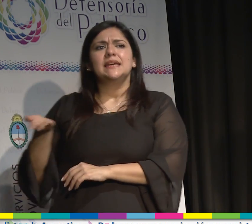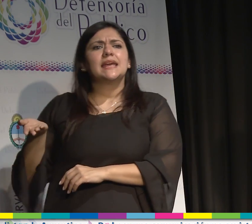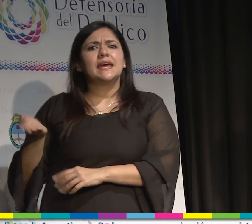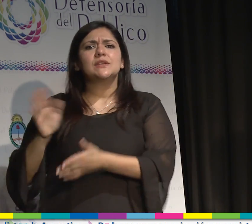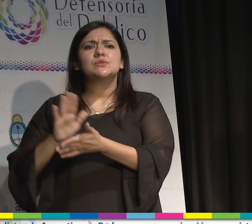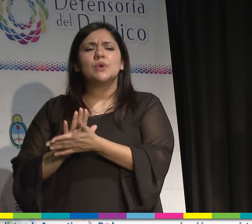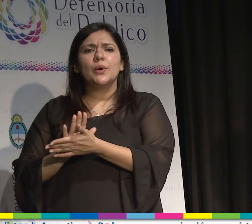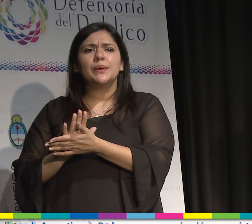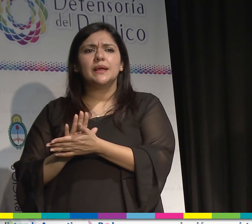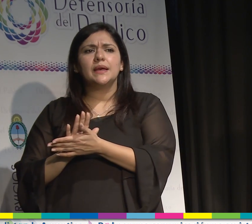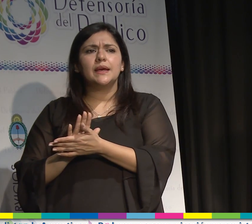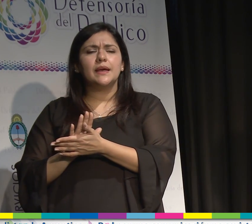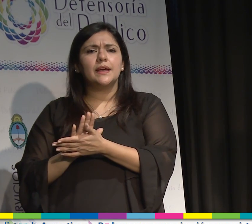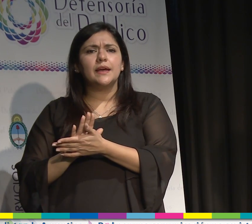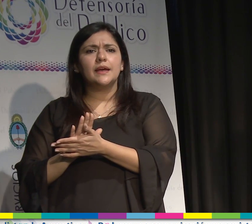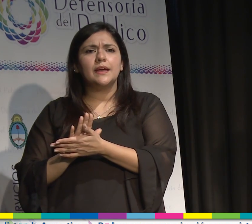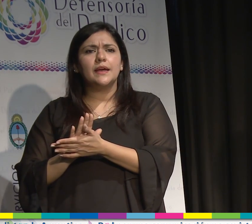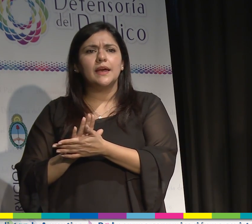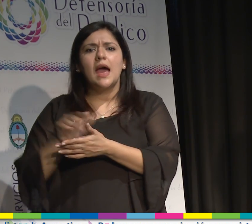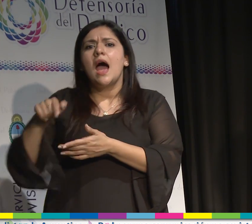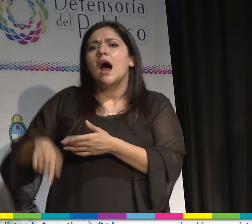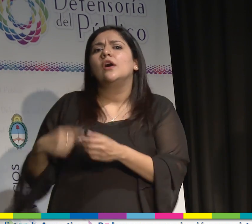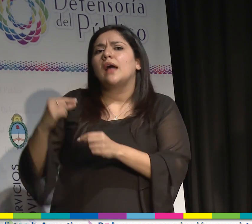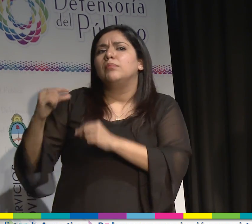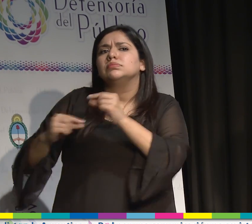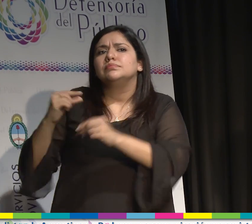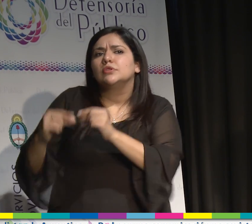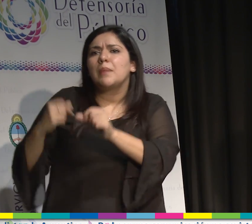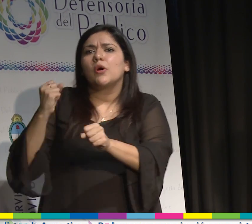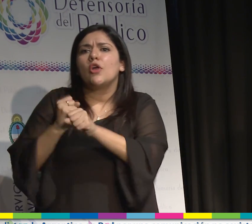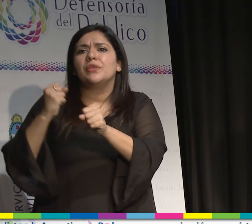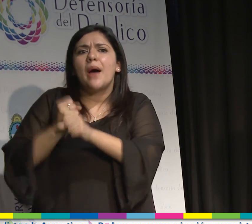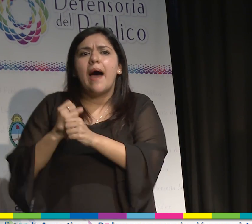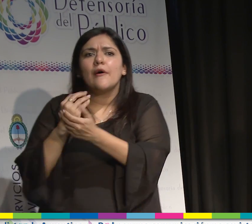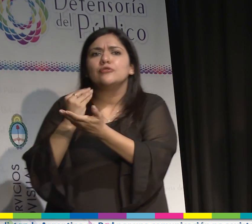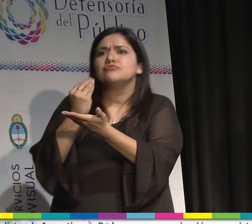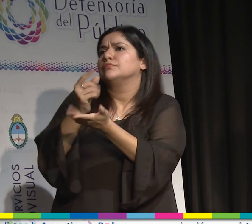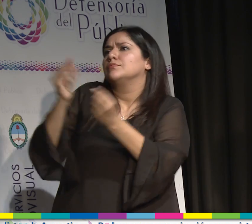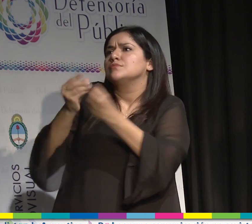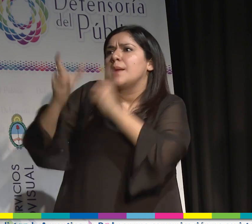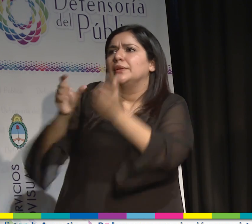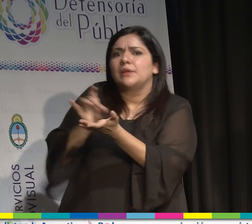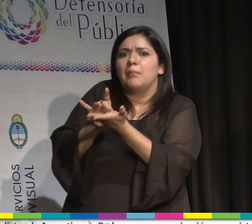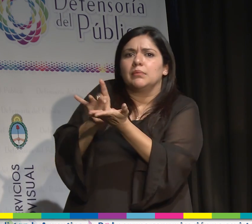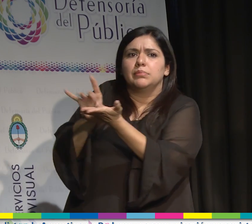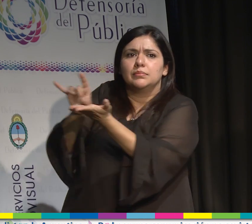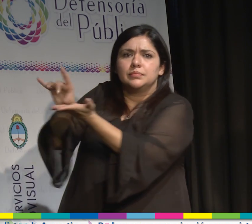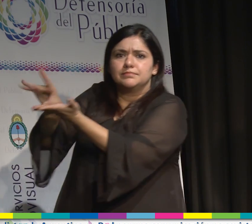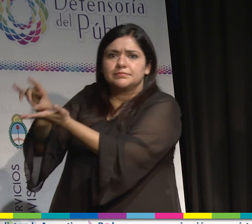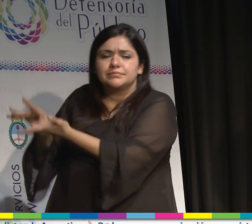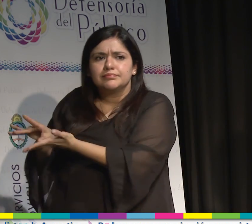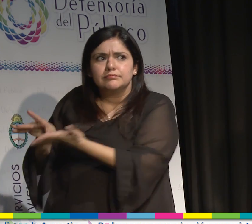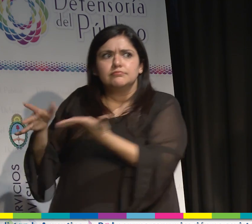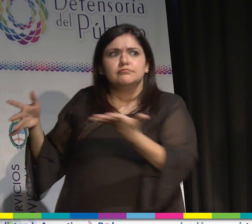agudización de la precarización laboral la pérdida y el cierre de fuentes de trabajo que pone en riesgo el